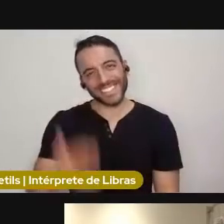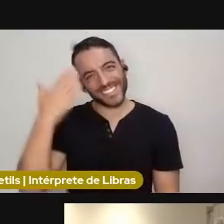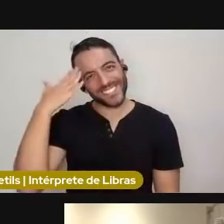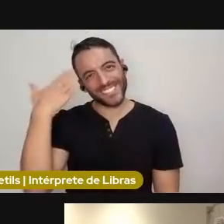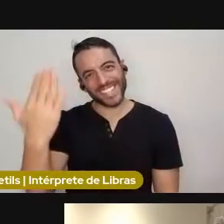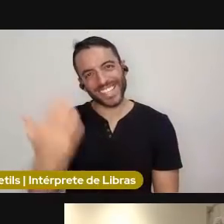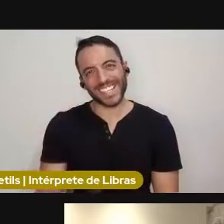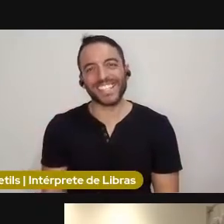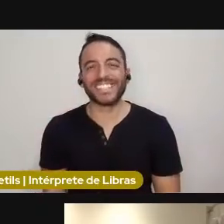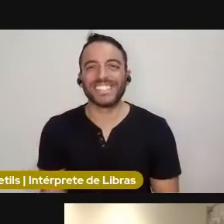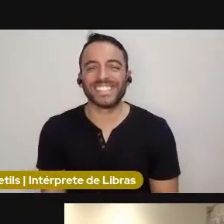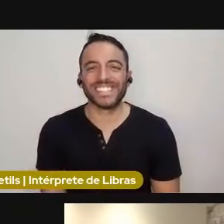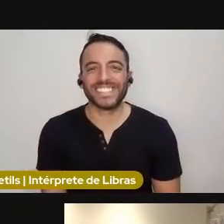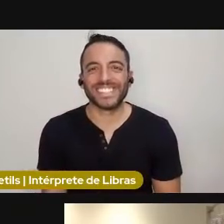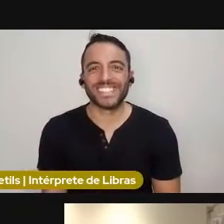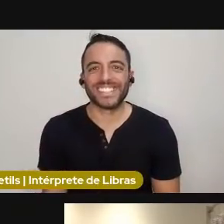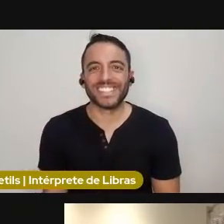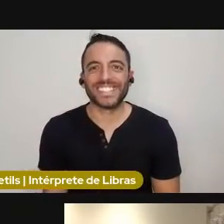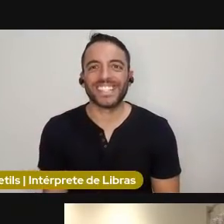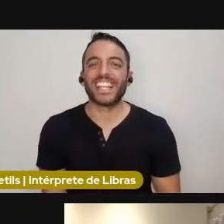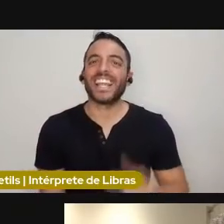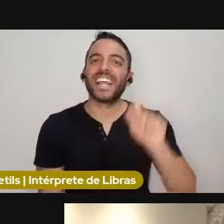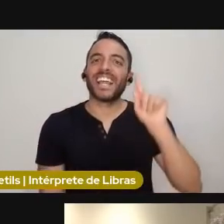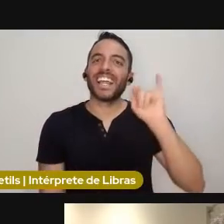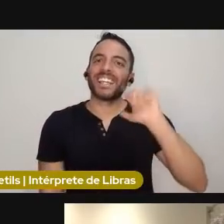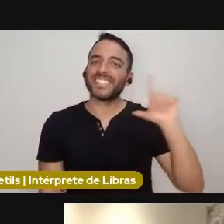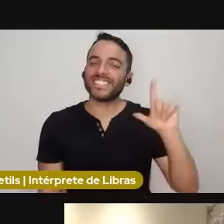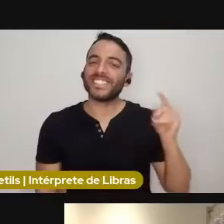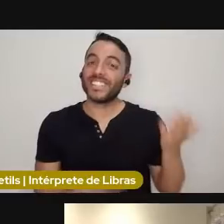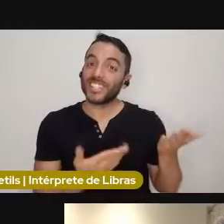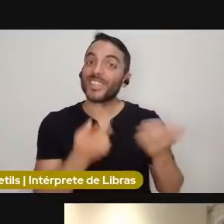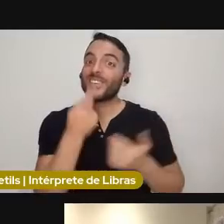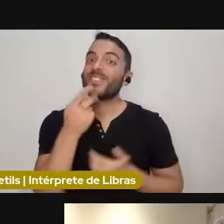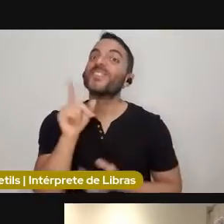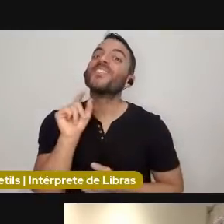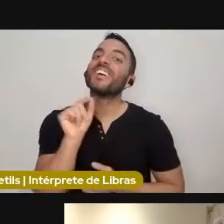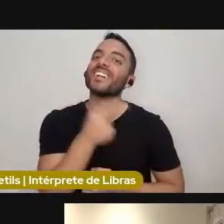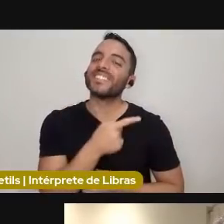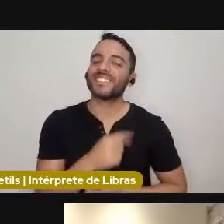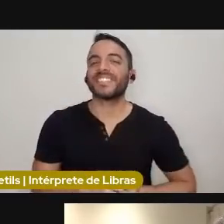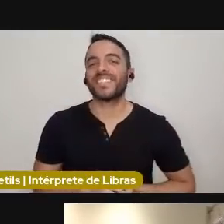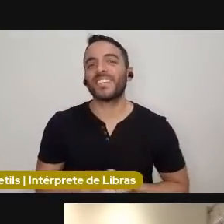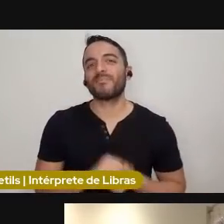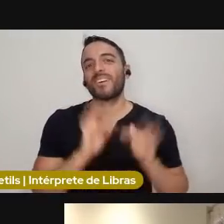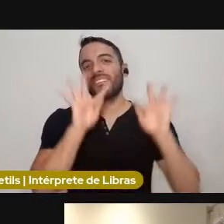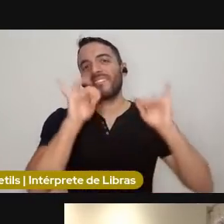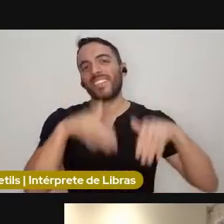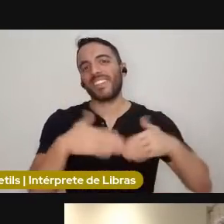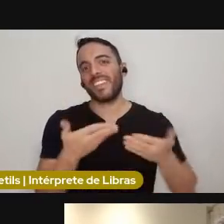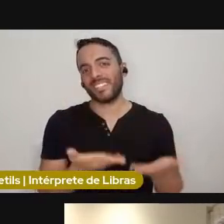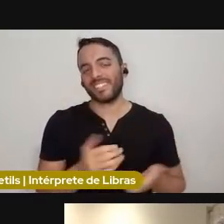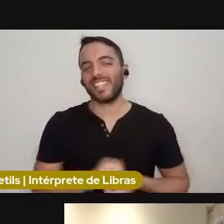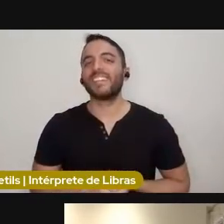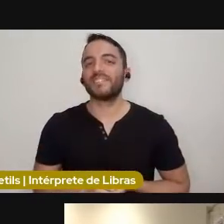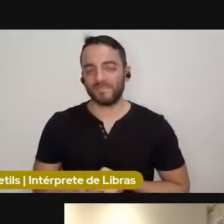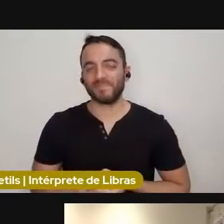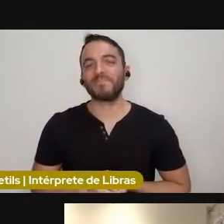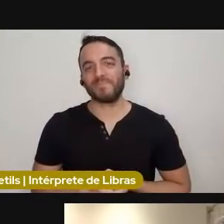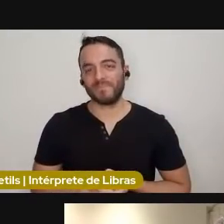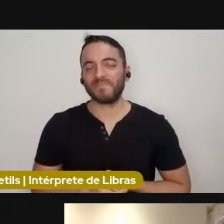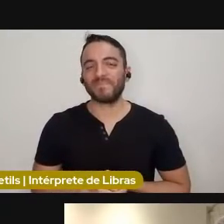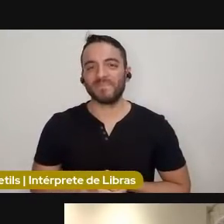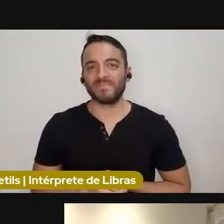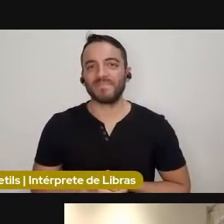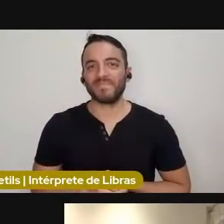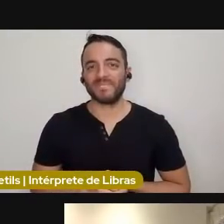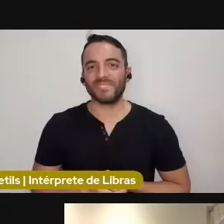Lael. Gil. Obrigado a todos vocês. O que você tem para nos falar, para encerrar aqui, antes da gente concluir,